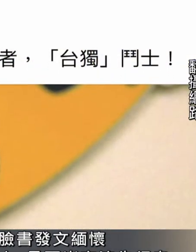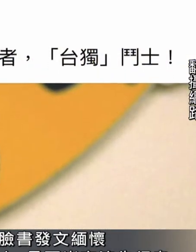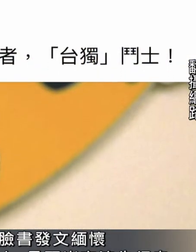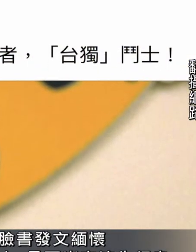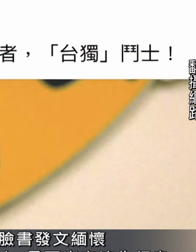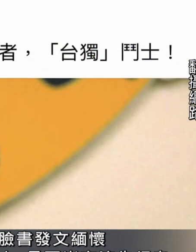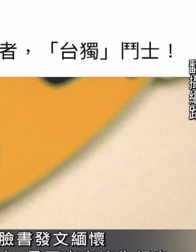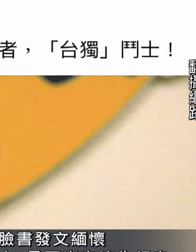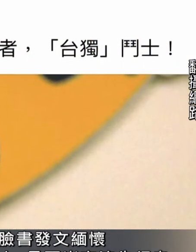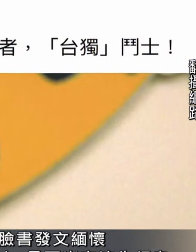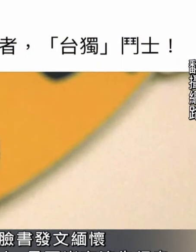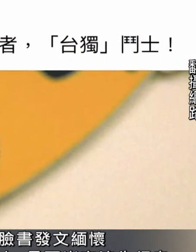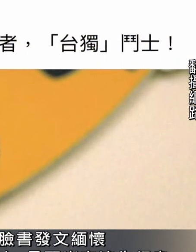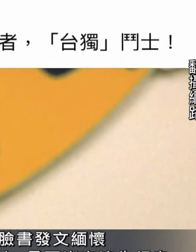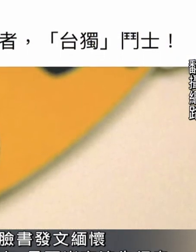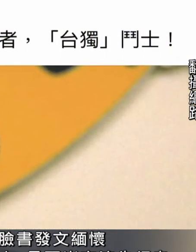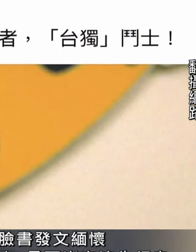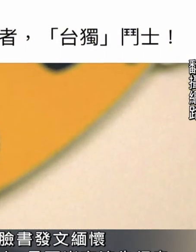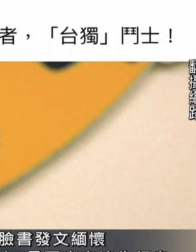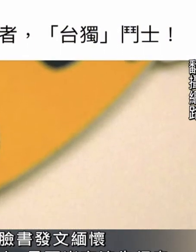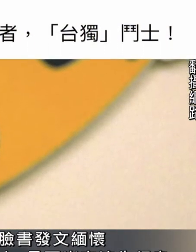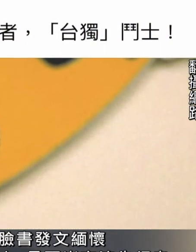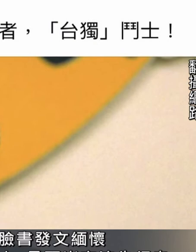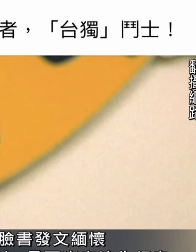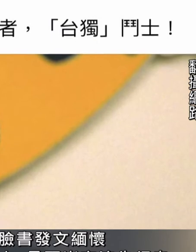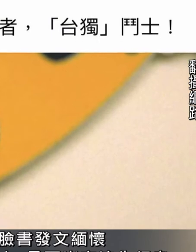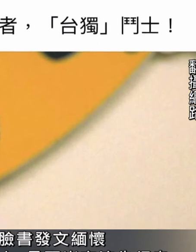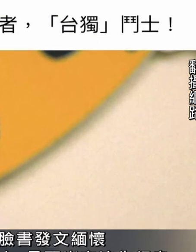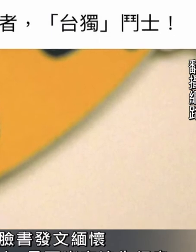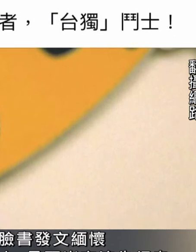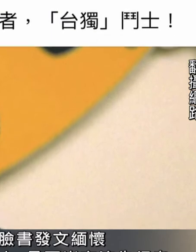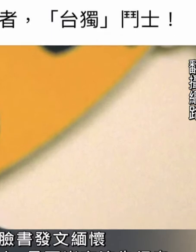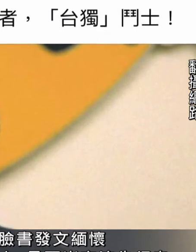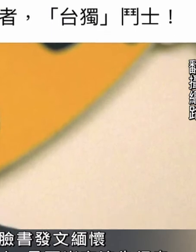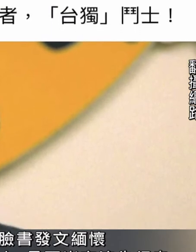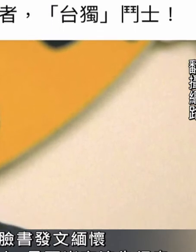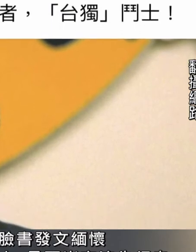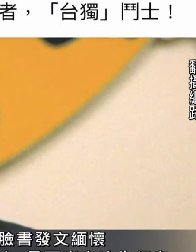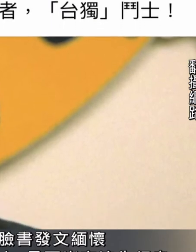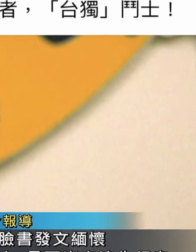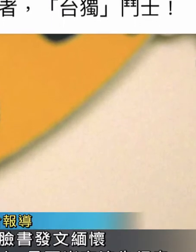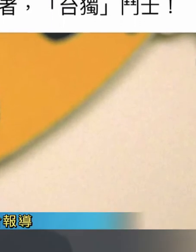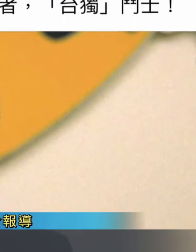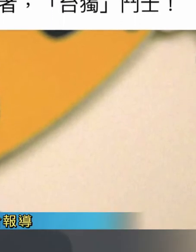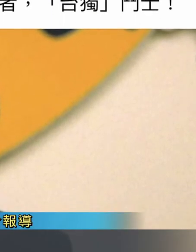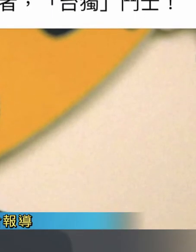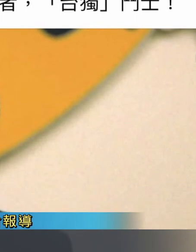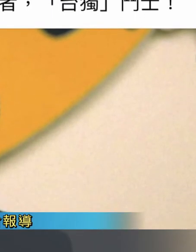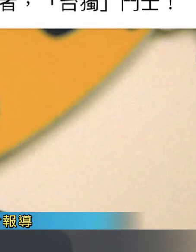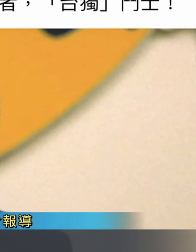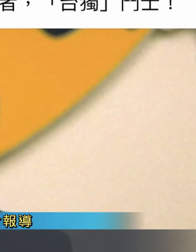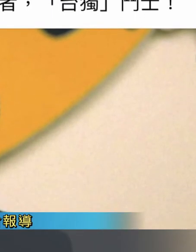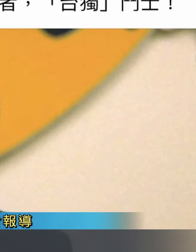怀，指出冯户祥是新党人，是两岸交流先行者。记者朱凤至、吴其昌综合报道。